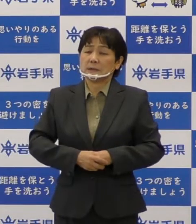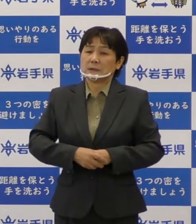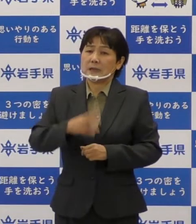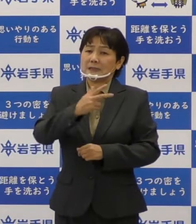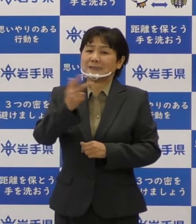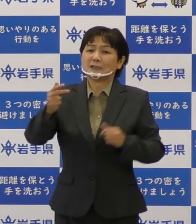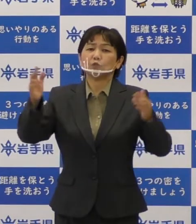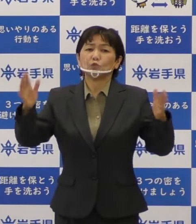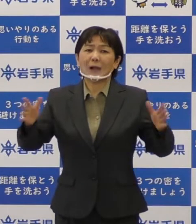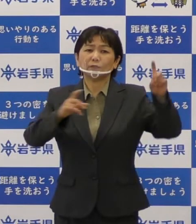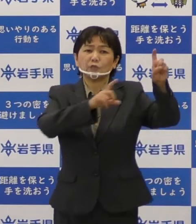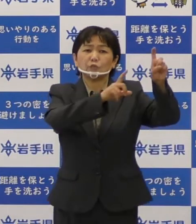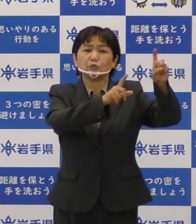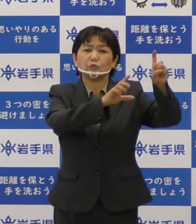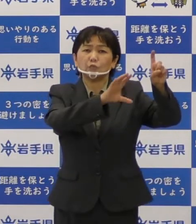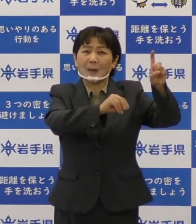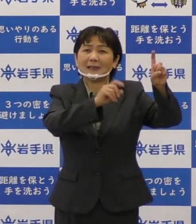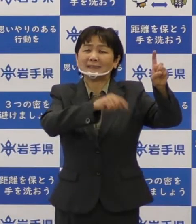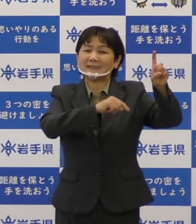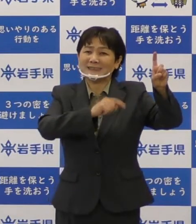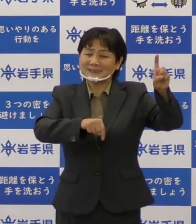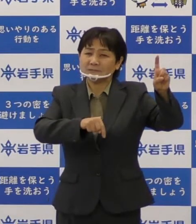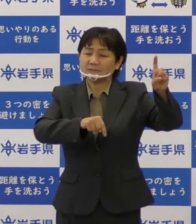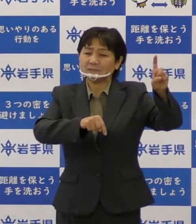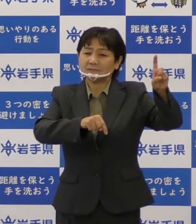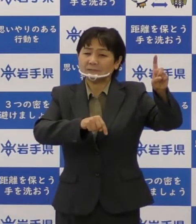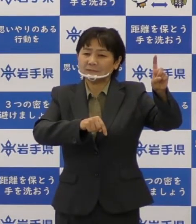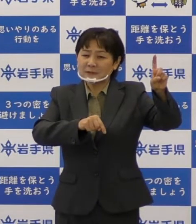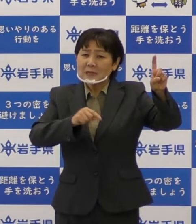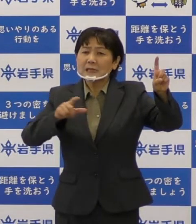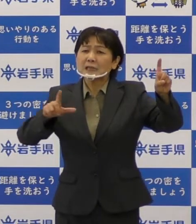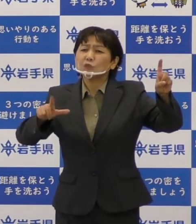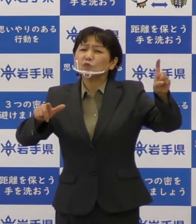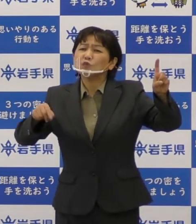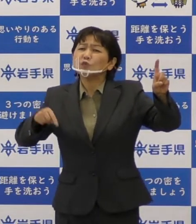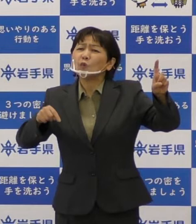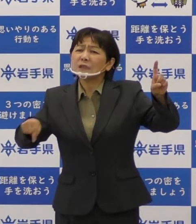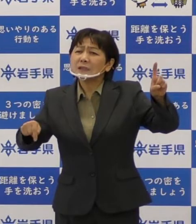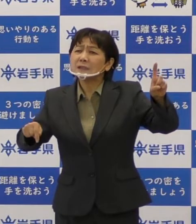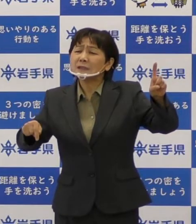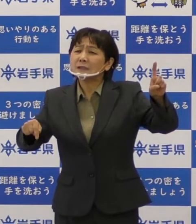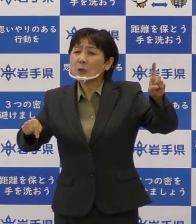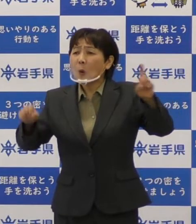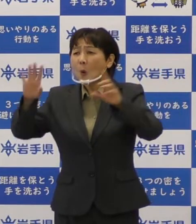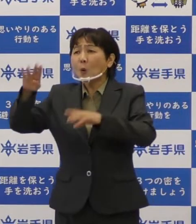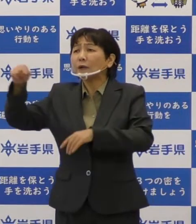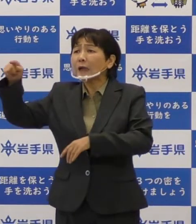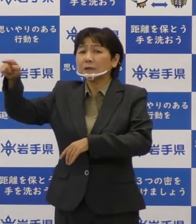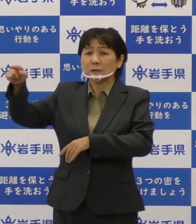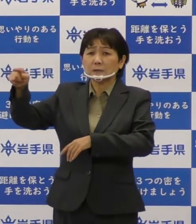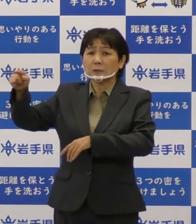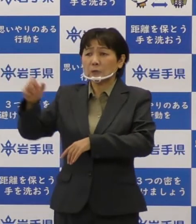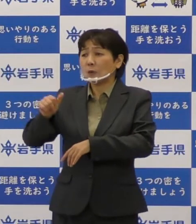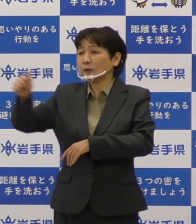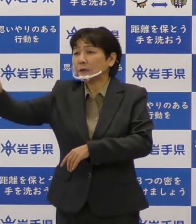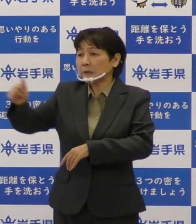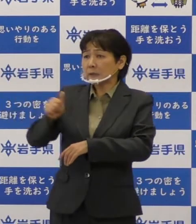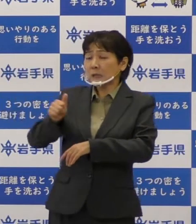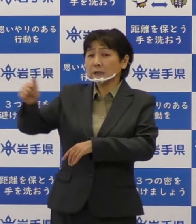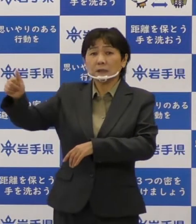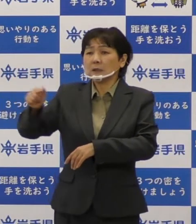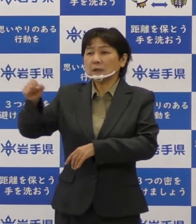1週間10万人当たり15人以上になっている地域との往来は慎重に判断という以上のこ